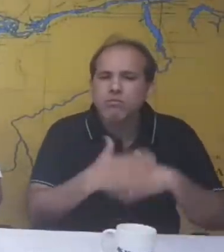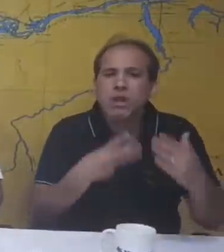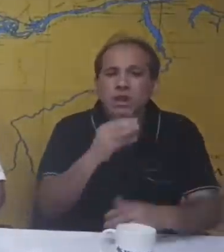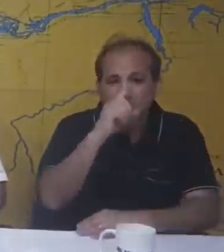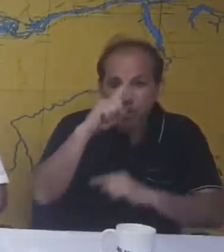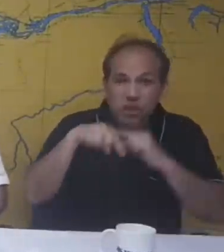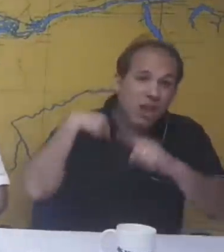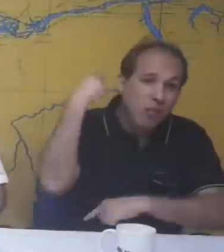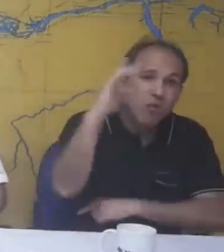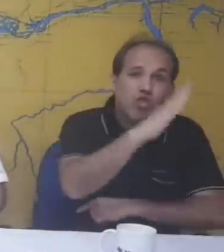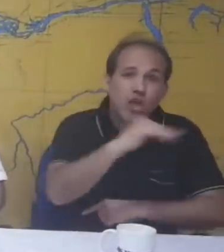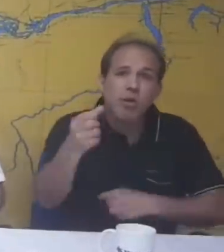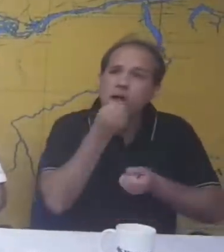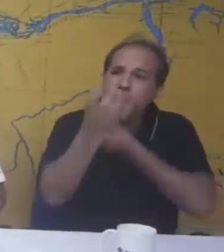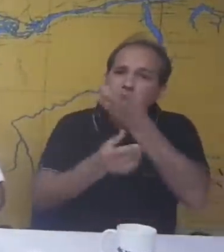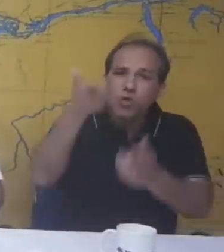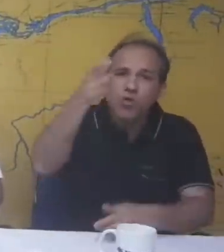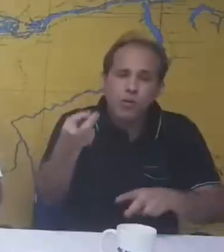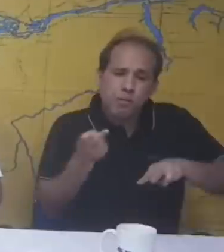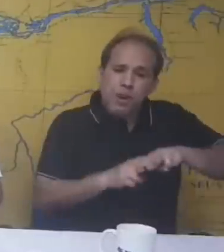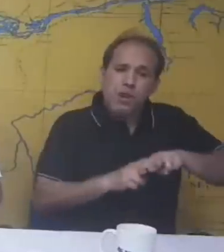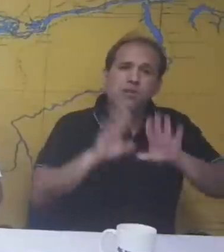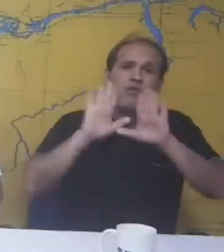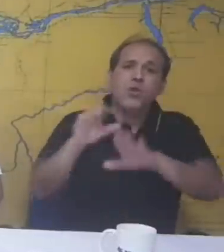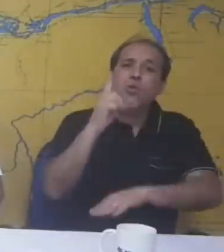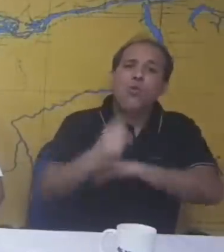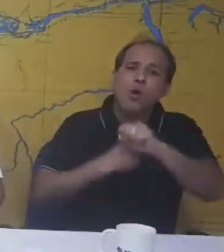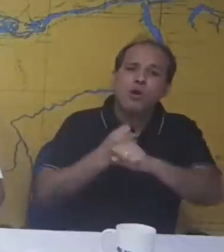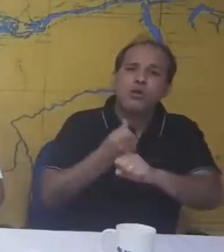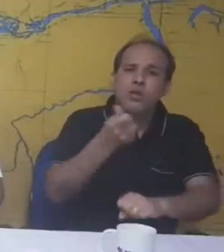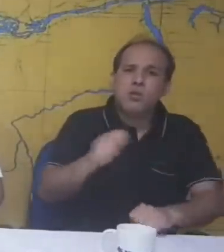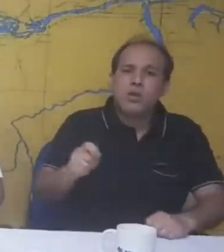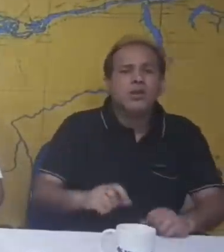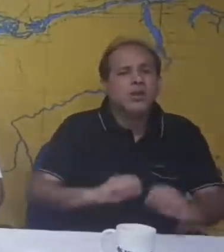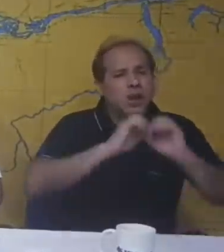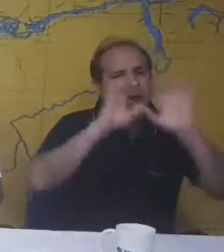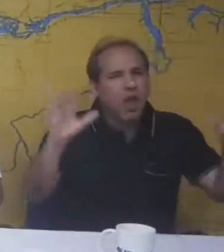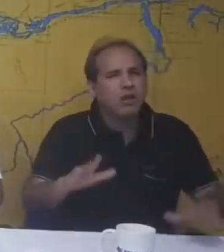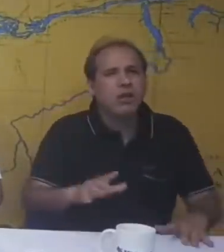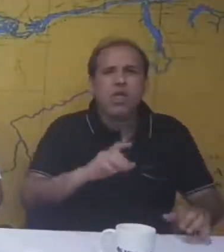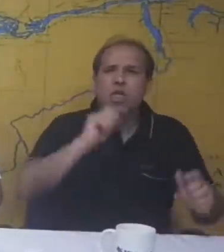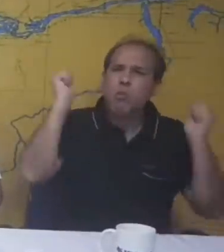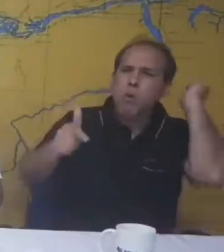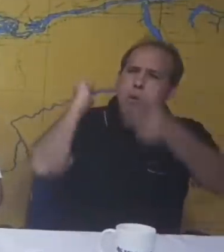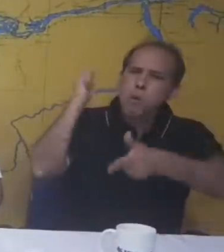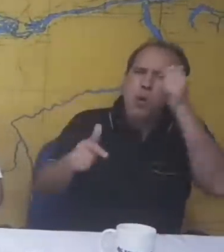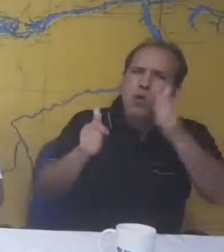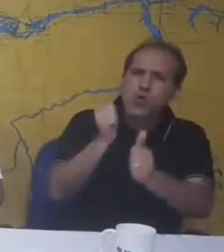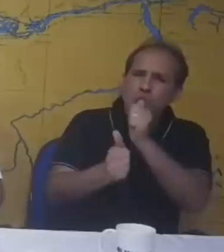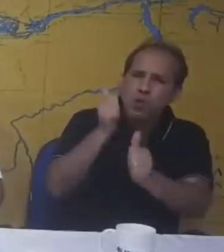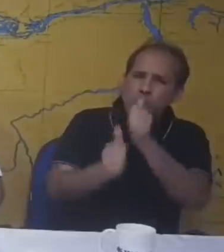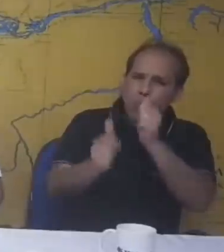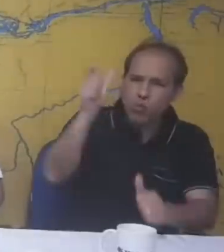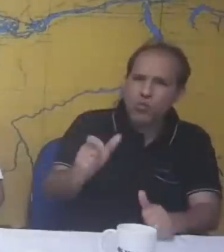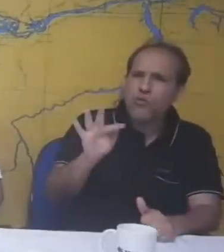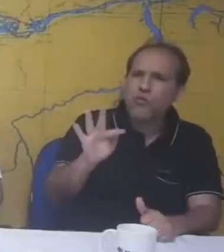30 dias depois, ele foi chamado a depor novamente e foi preso. Está 1 ano e meio preso. Então, deixar claro aqui, eu vejo muita gente ofendendo aí o jogador Fernando. Eu